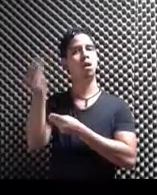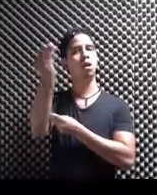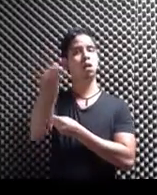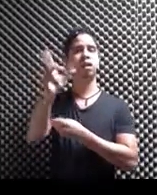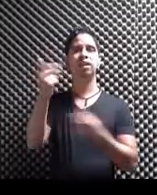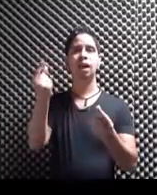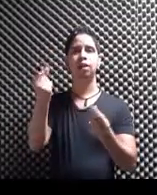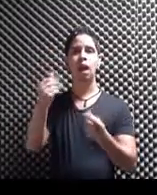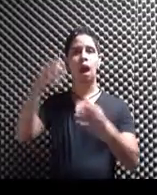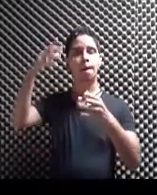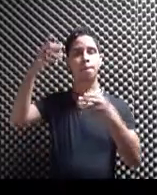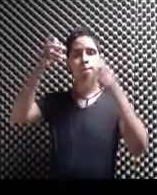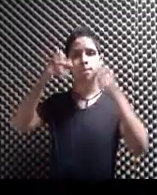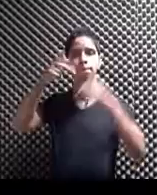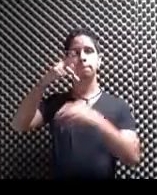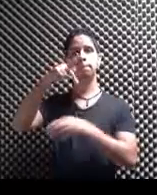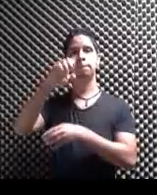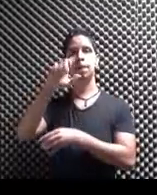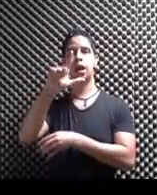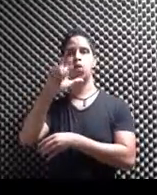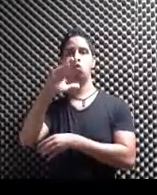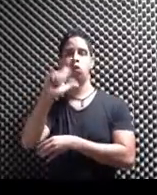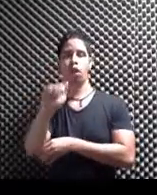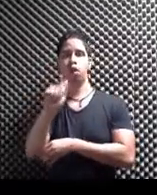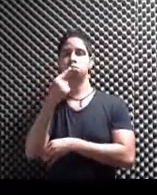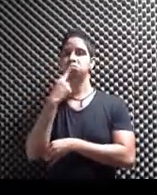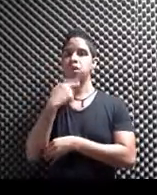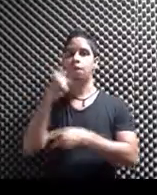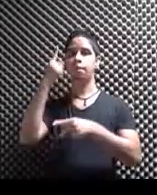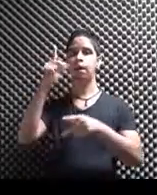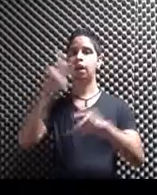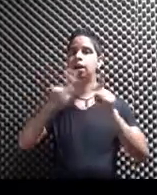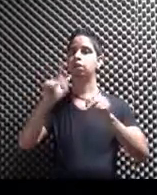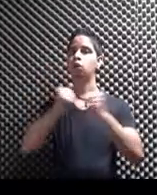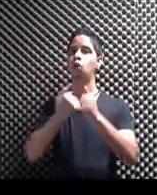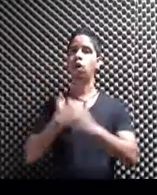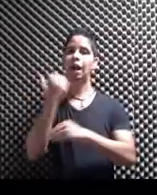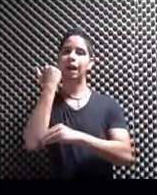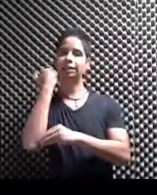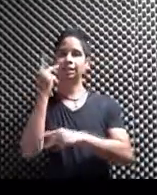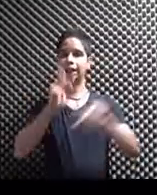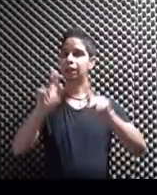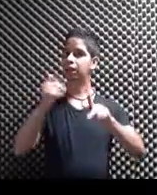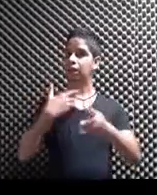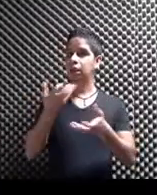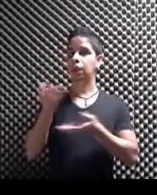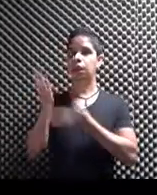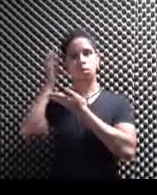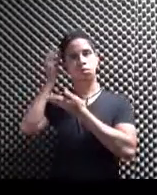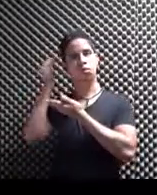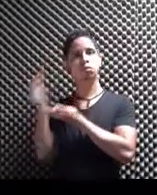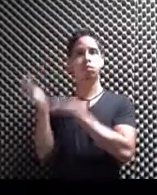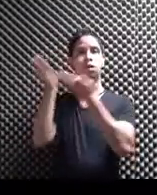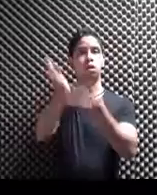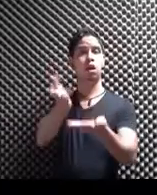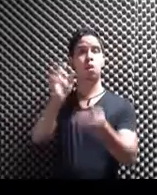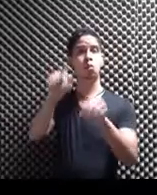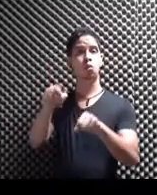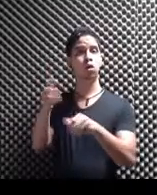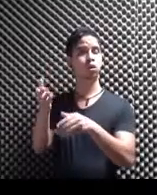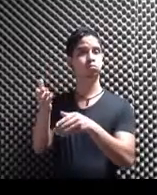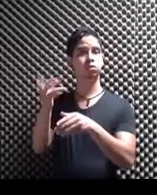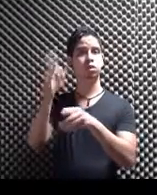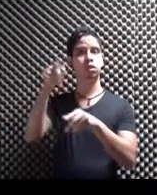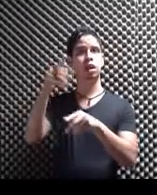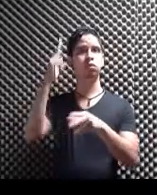regala a los pacientes de cáncer entre 12 y 18 años de edad las personas que deseen donar su cabello pueden acudir a su estilista